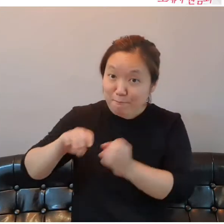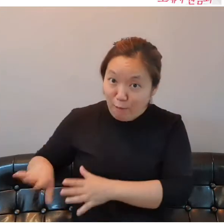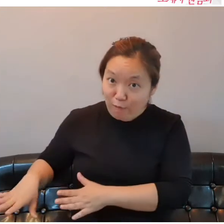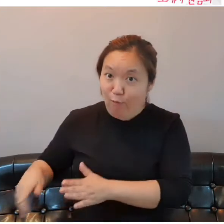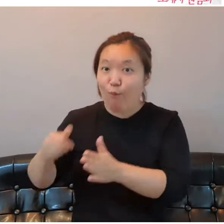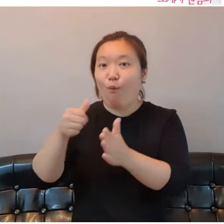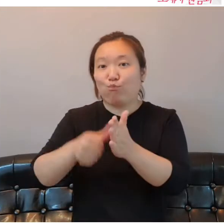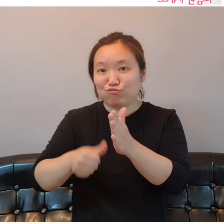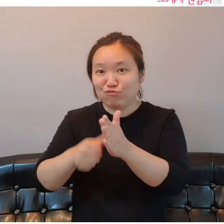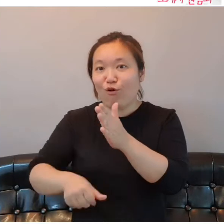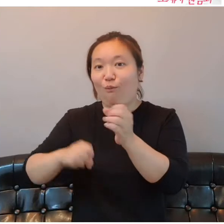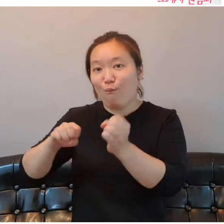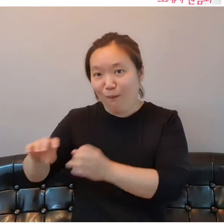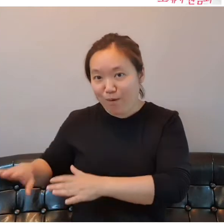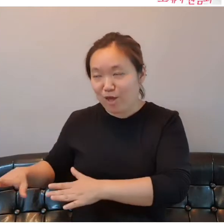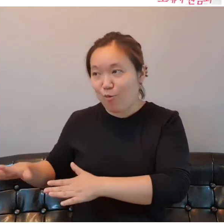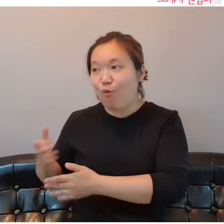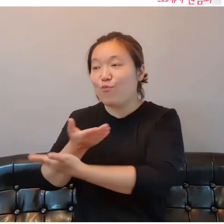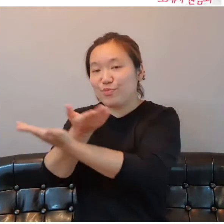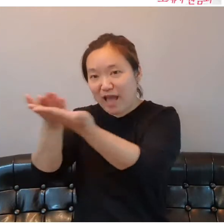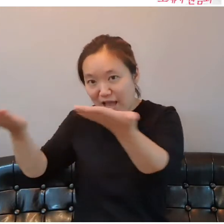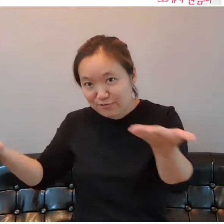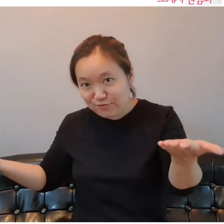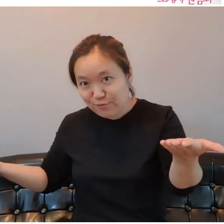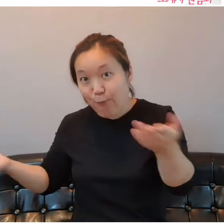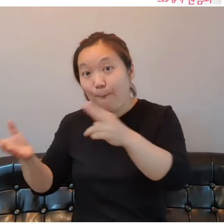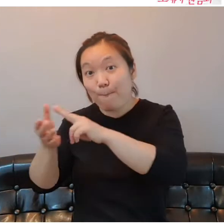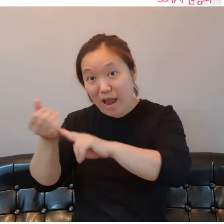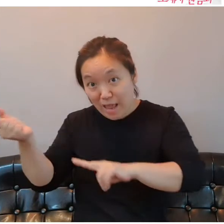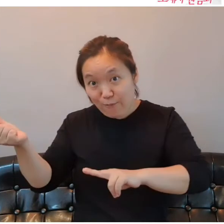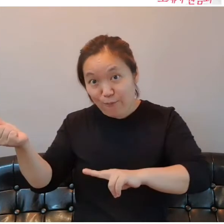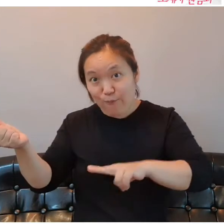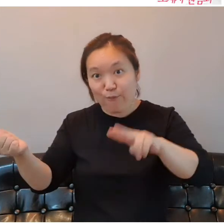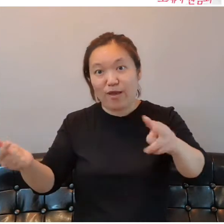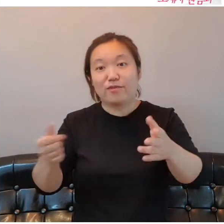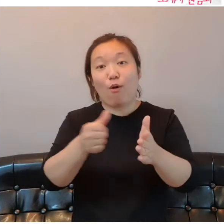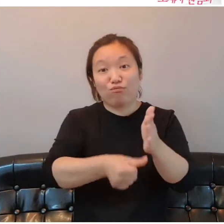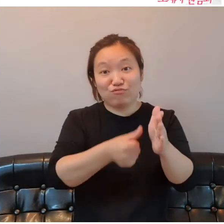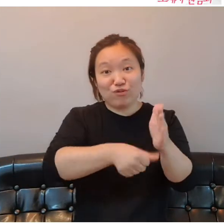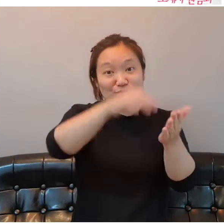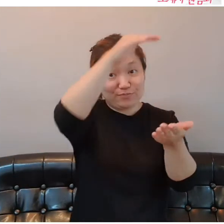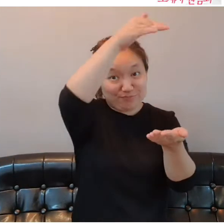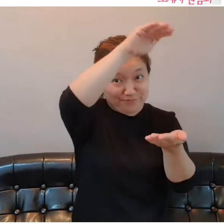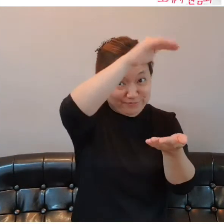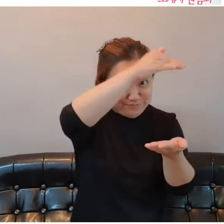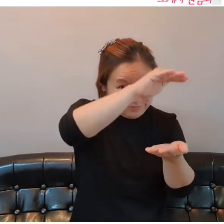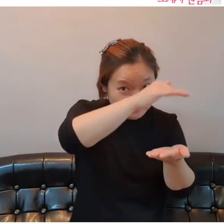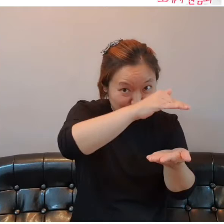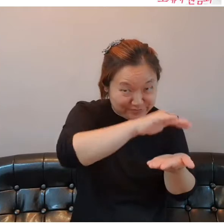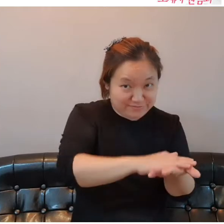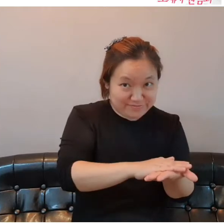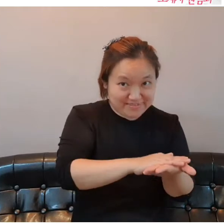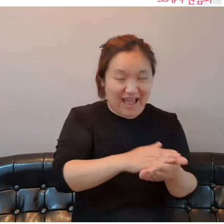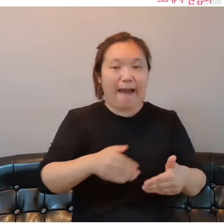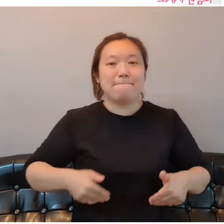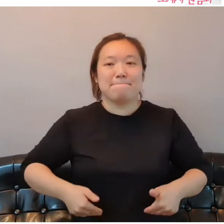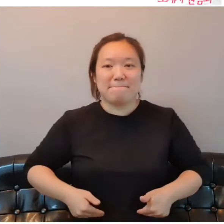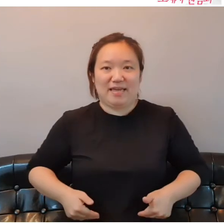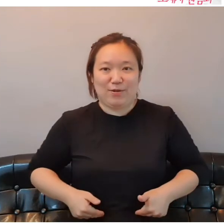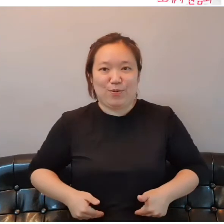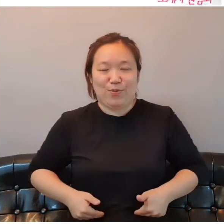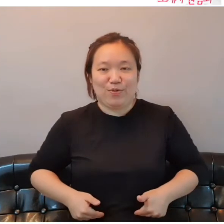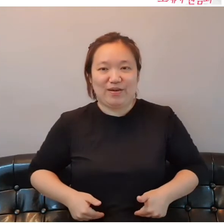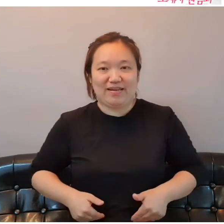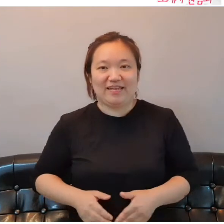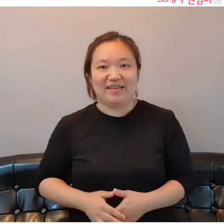볼 수 없다라는 것을 알게 되실 거예요. 주어진 시간 내에 내가 원하는 것을 찾아 값진